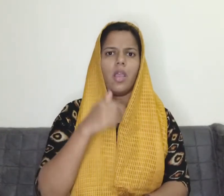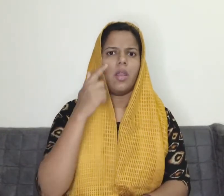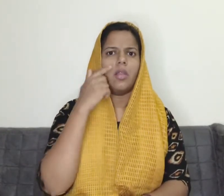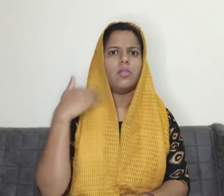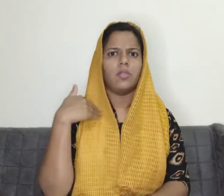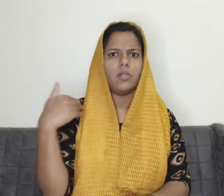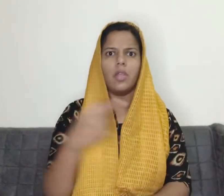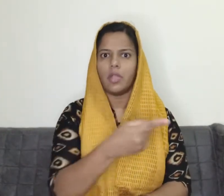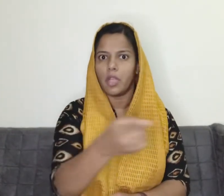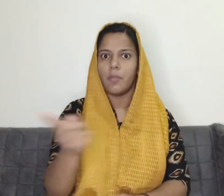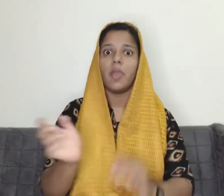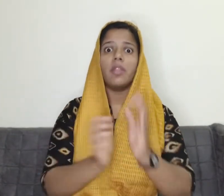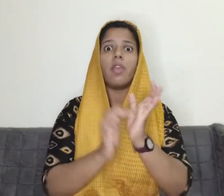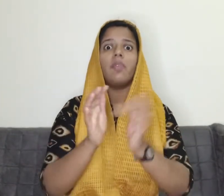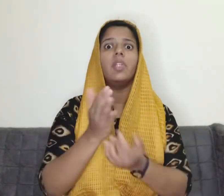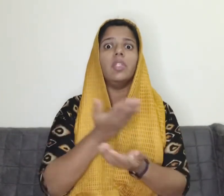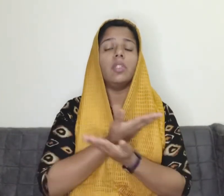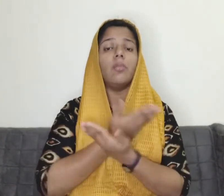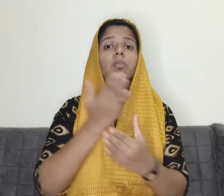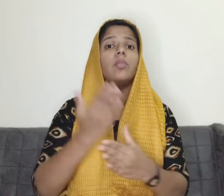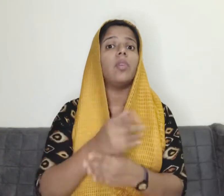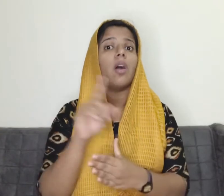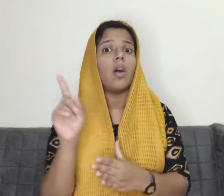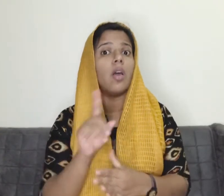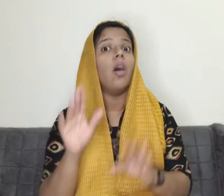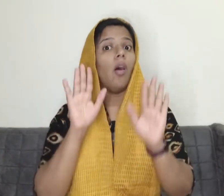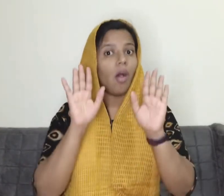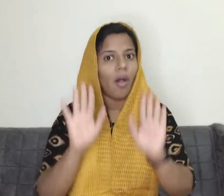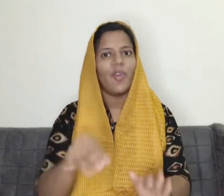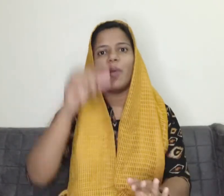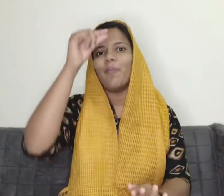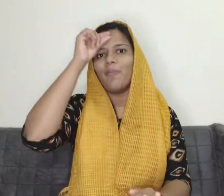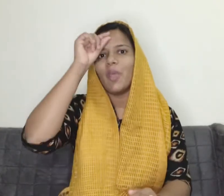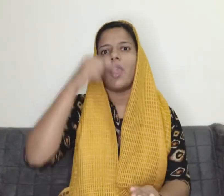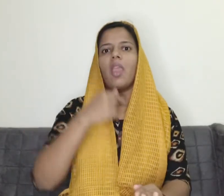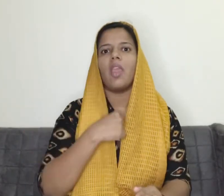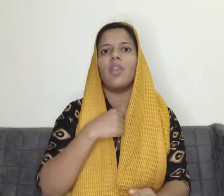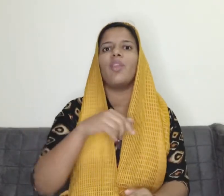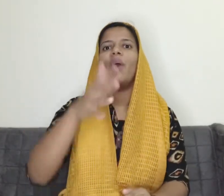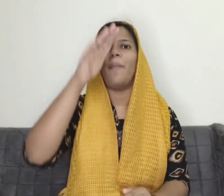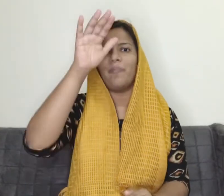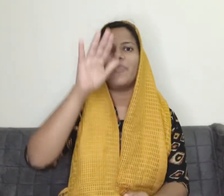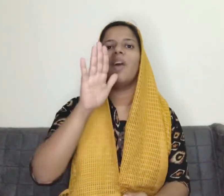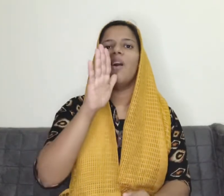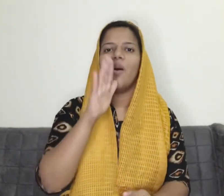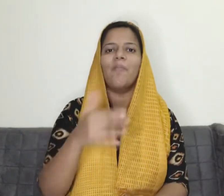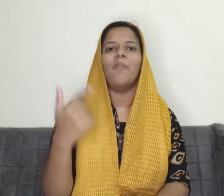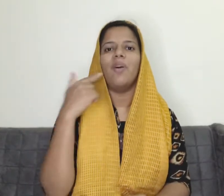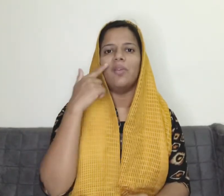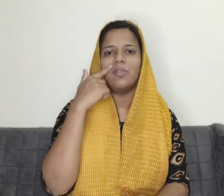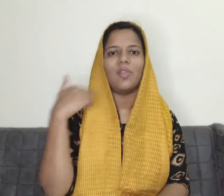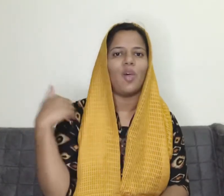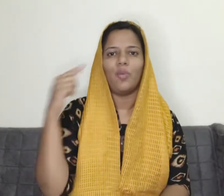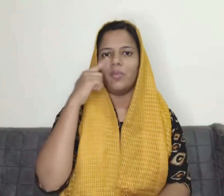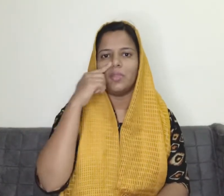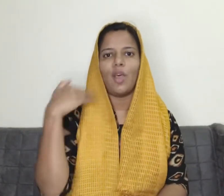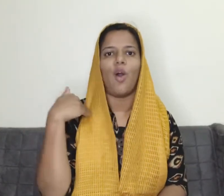ഇതാ ദൈവത്തിൻ്റെ ഇഷ്ടം ചെയ്യുന്നവനാണ് തന്നെ എൻ്റെ സഹോദരനും സഹോദരിയും അമ്മയുമാകുന്നു എന്ന് പറഞ്ഞു. പ്രിയപ്പെട്ട